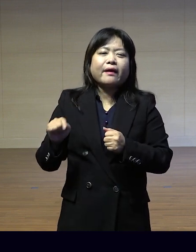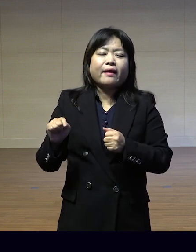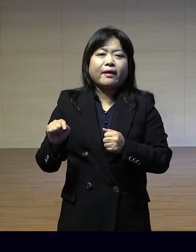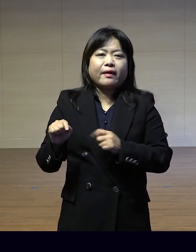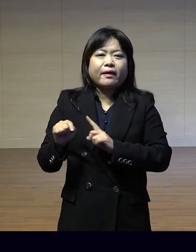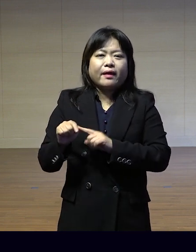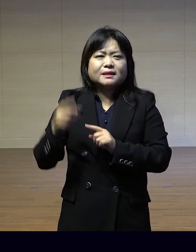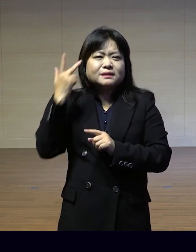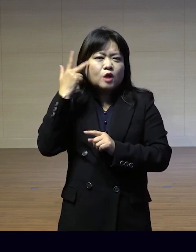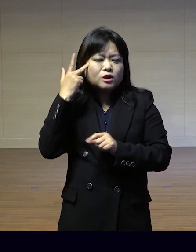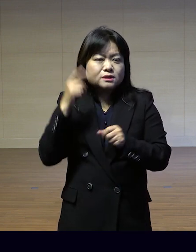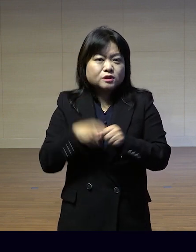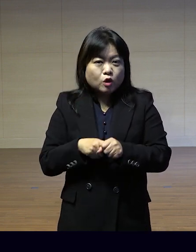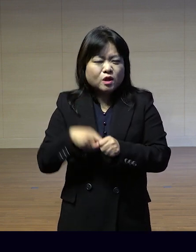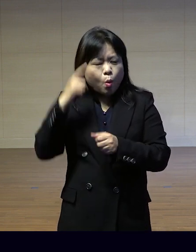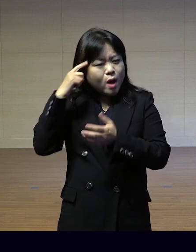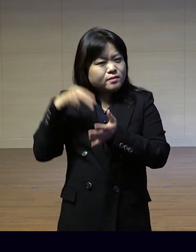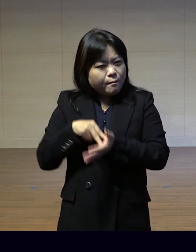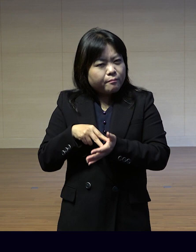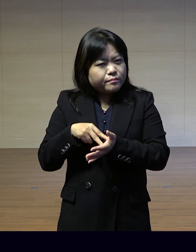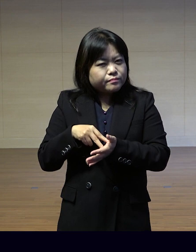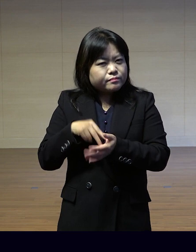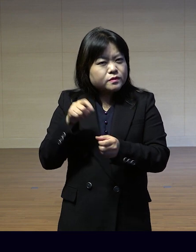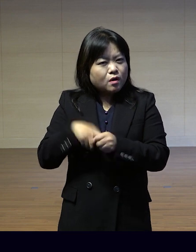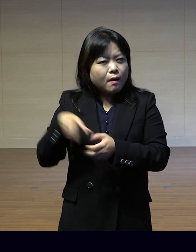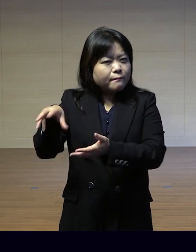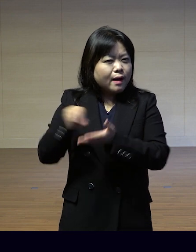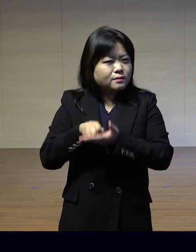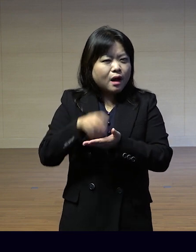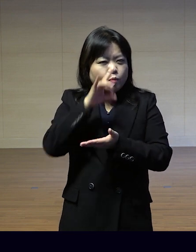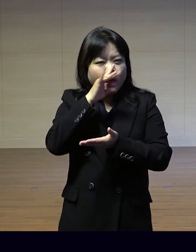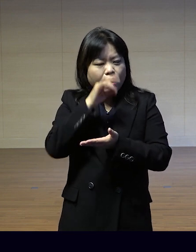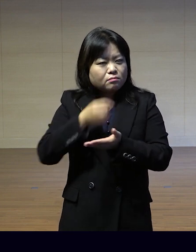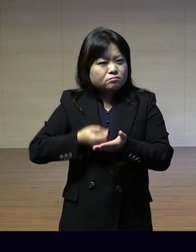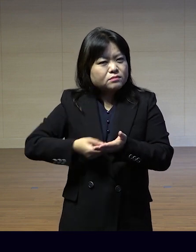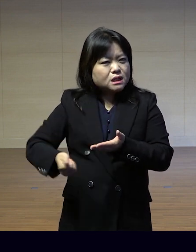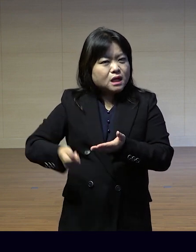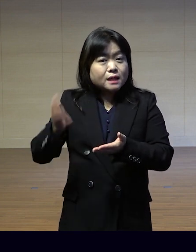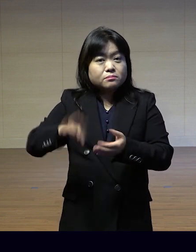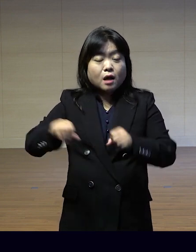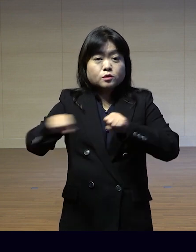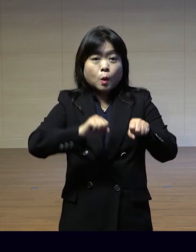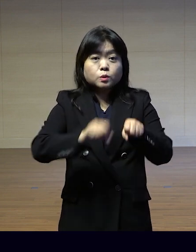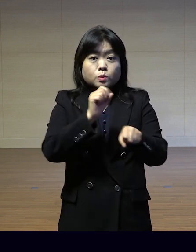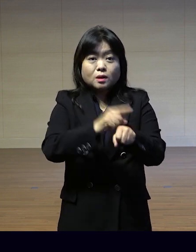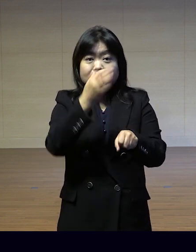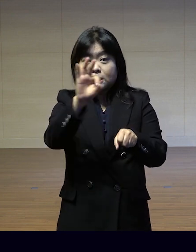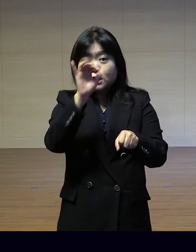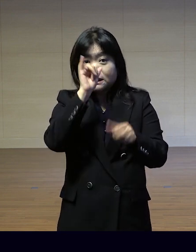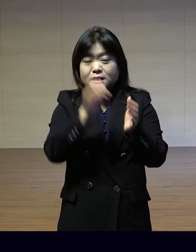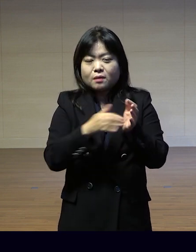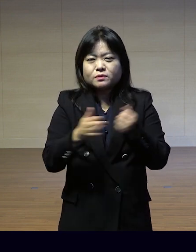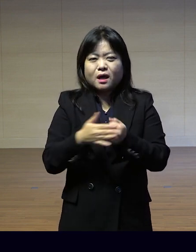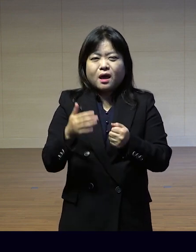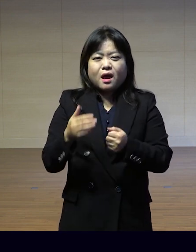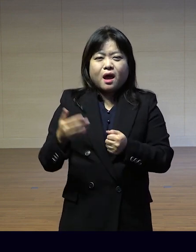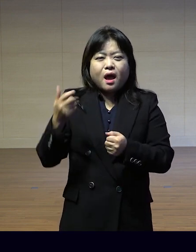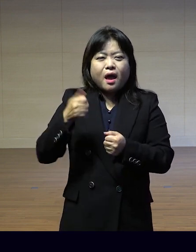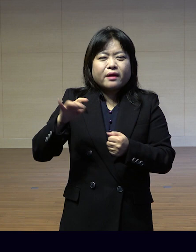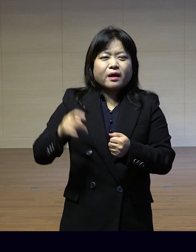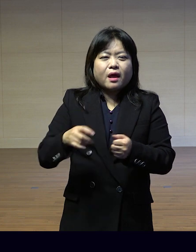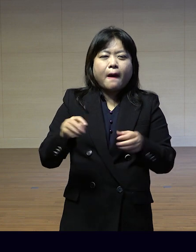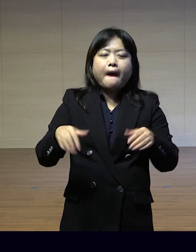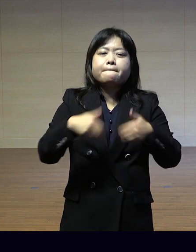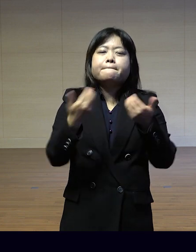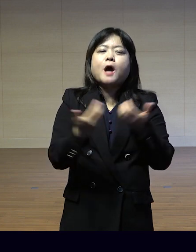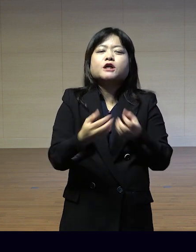그 정신적인 관념적인 요소는 받아들일 수가 없었습니다. 그러나 역동성을 인정하기 때문에 헤겔의 변증법은 갖고